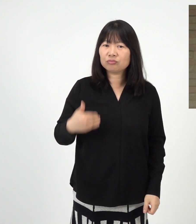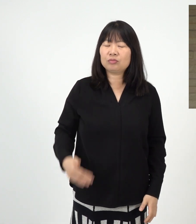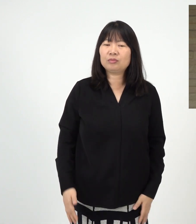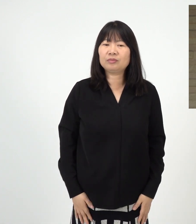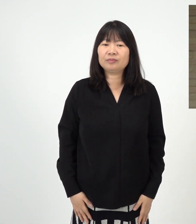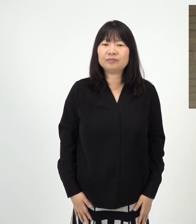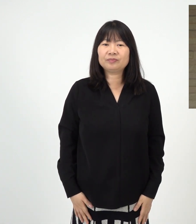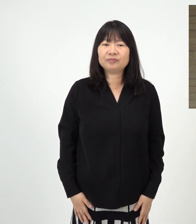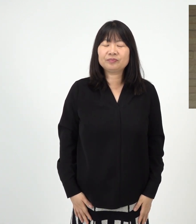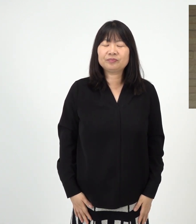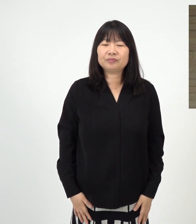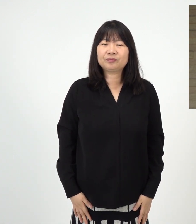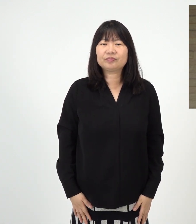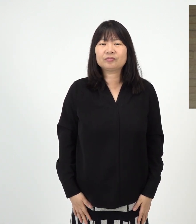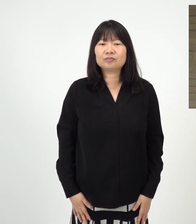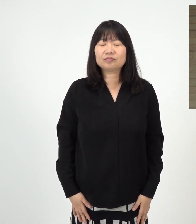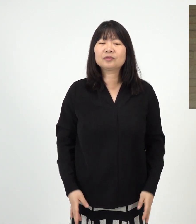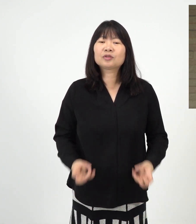근데 어떻게 보죠?